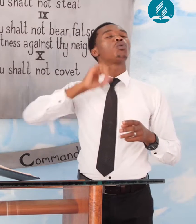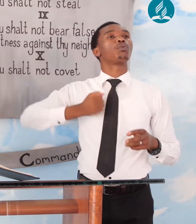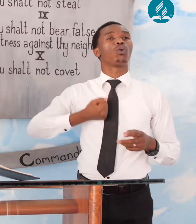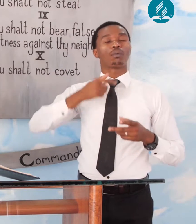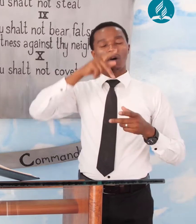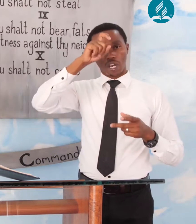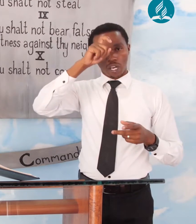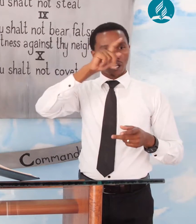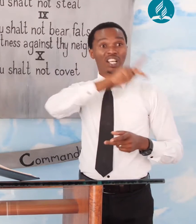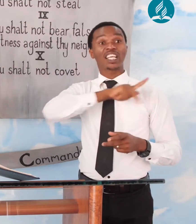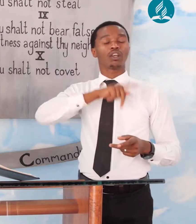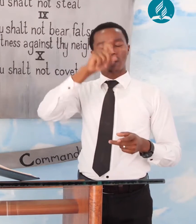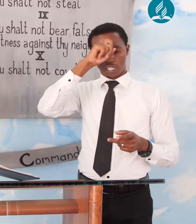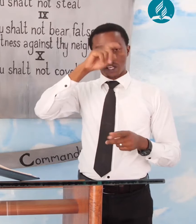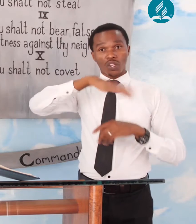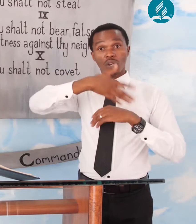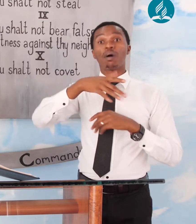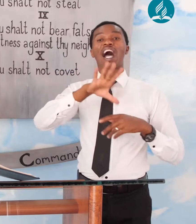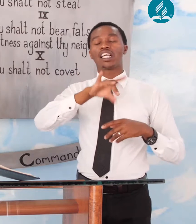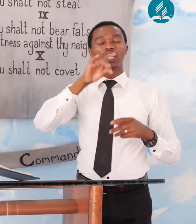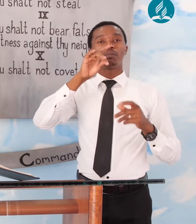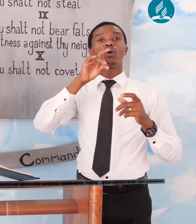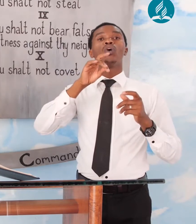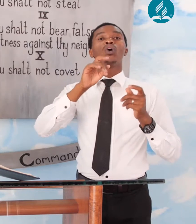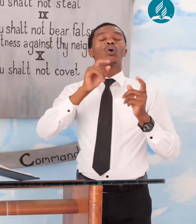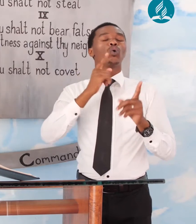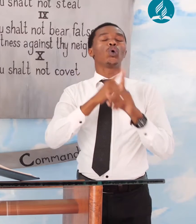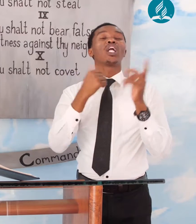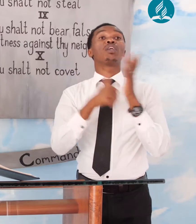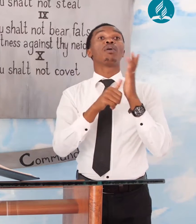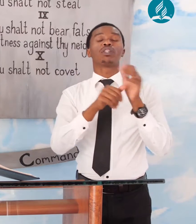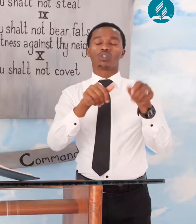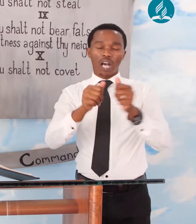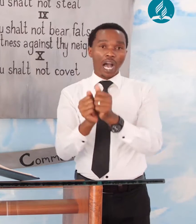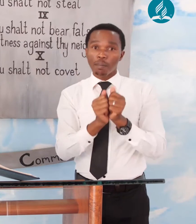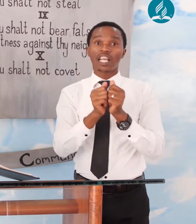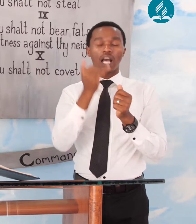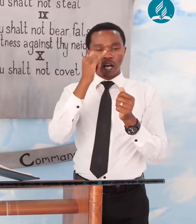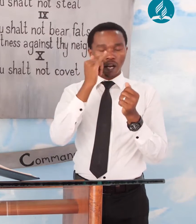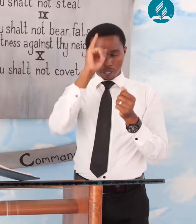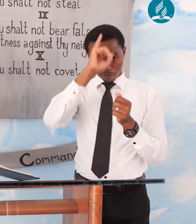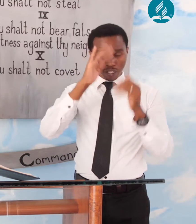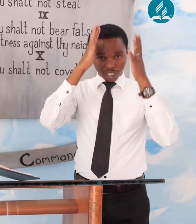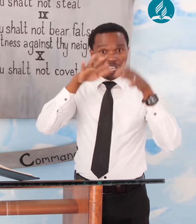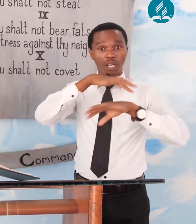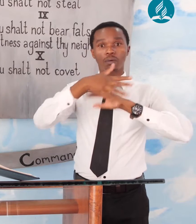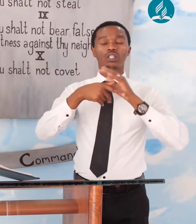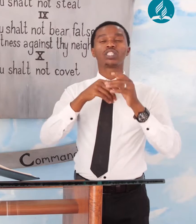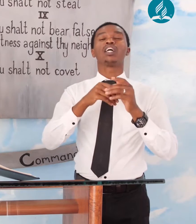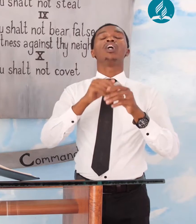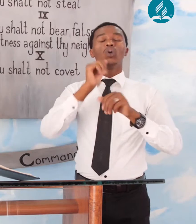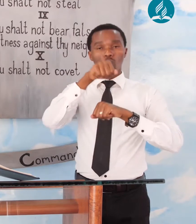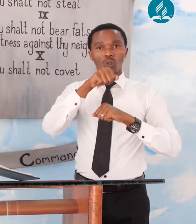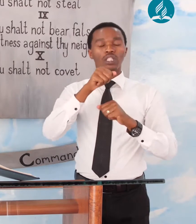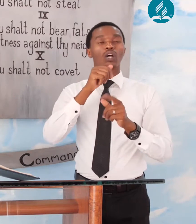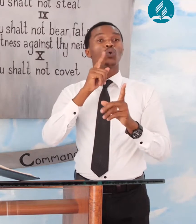kurengananwa n'ubwoko bw'Imana abirutisha kumara umwanya yishimira ibinezeza by'ibyaha, kuko